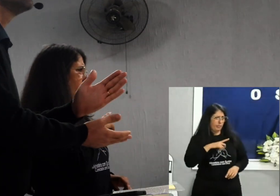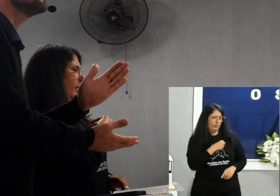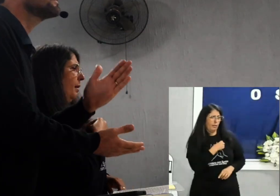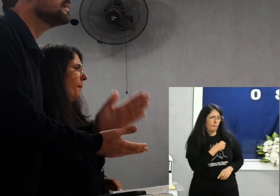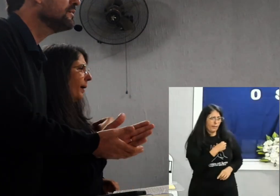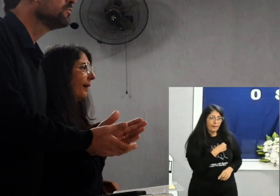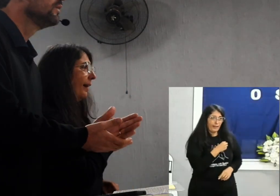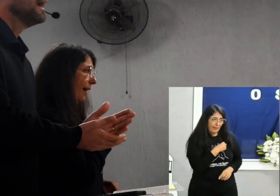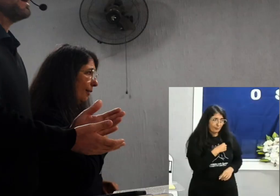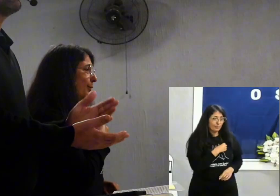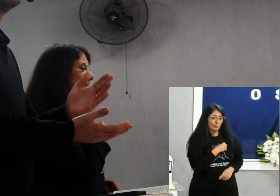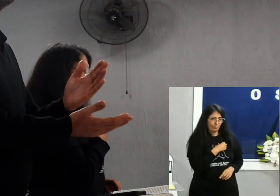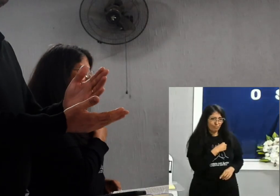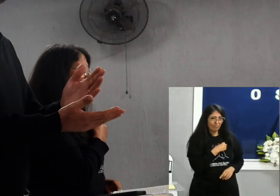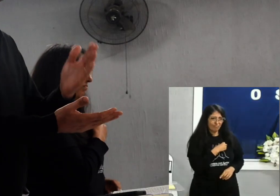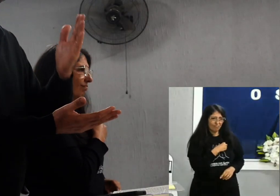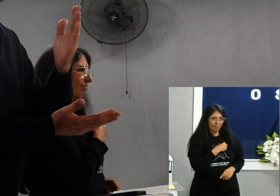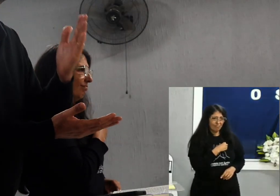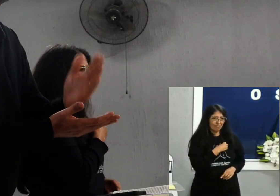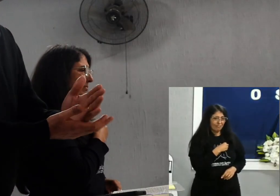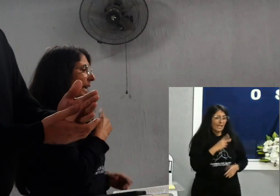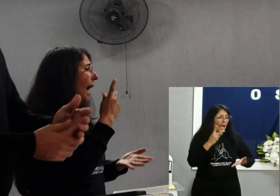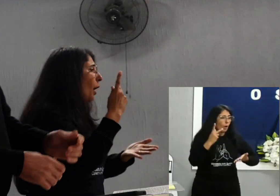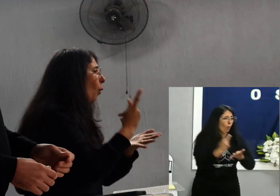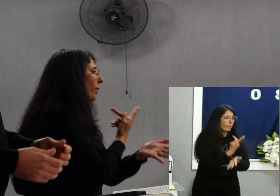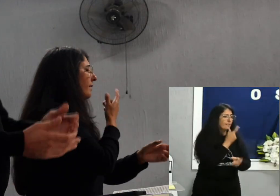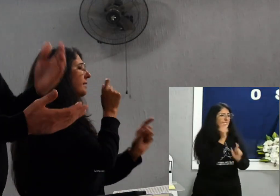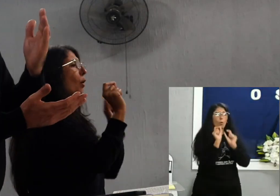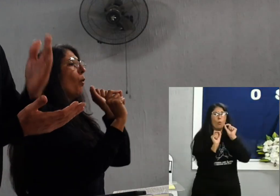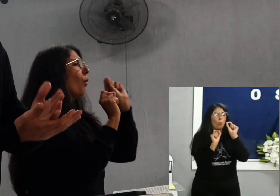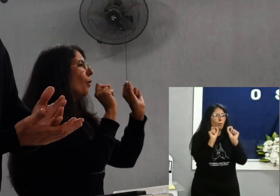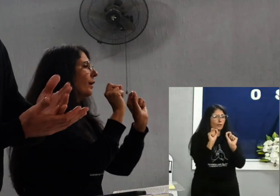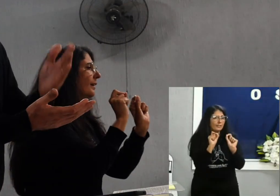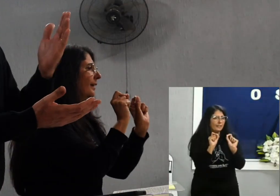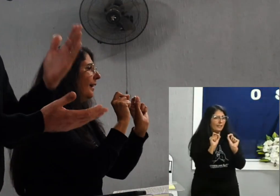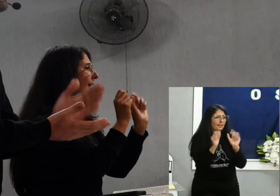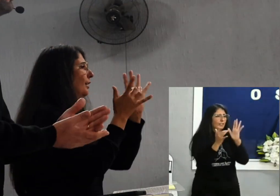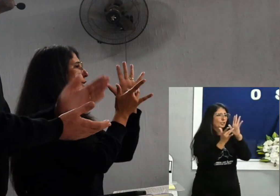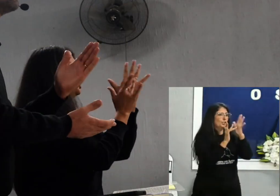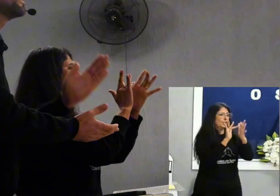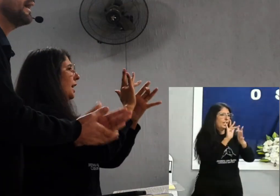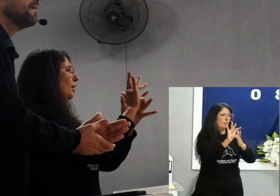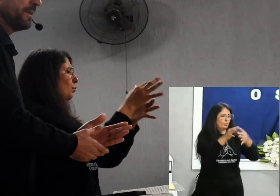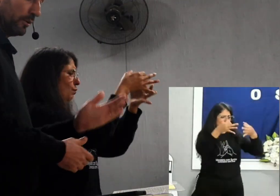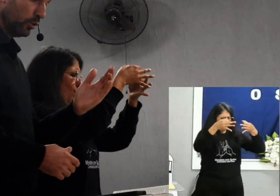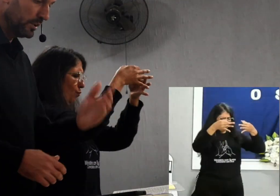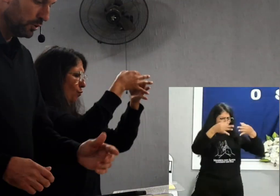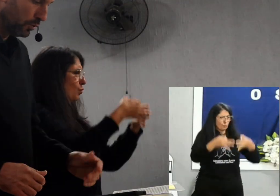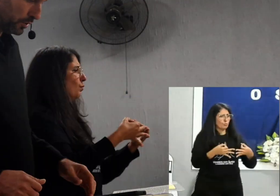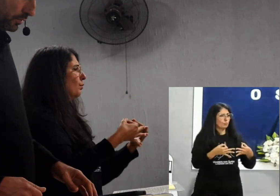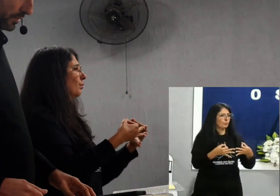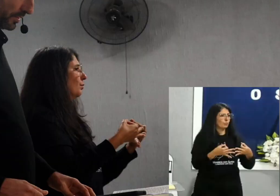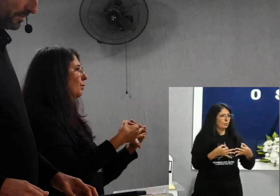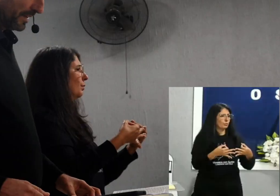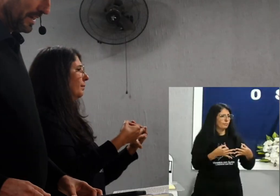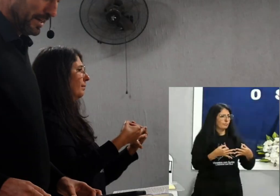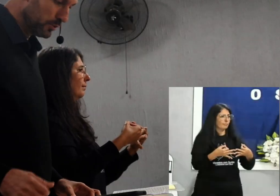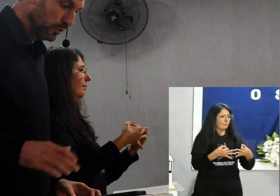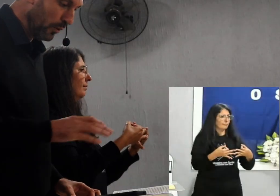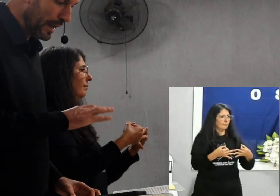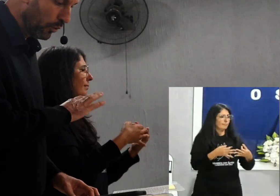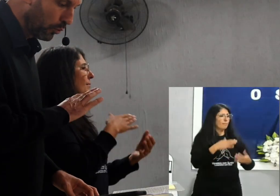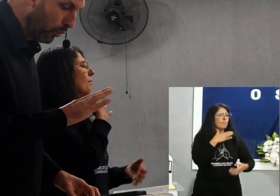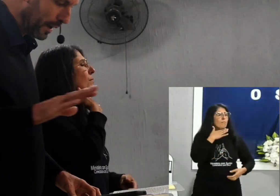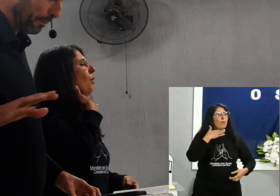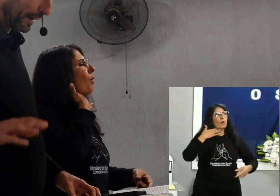ela aconteceu naquela cruz. O justo sofreu no lugar dos injustos. E